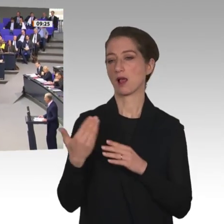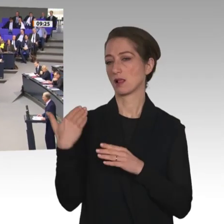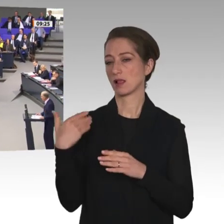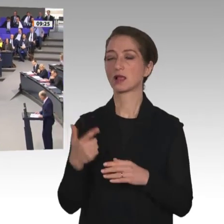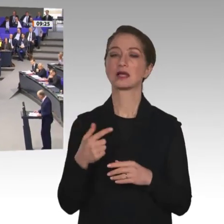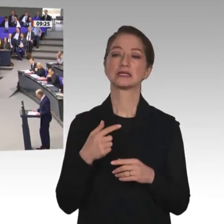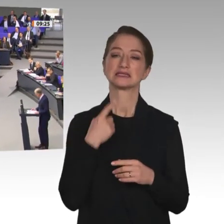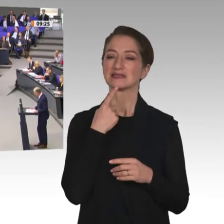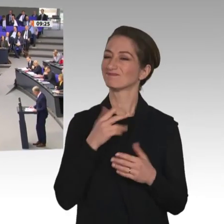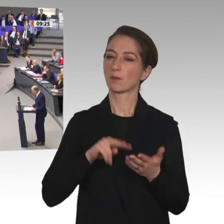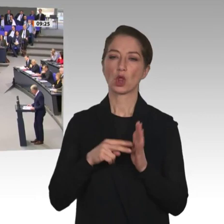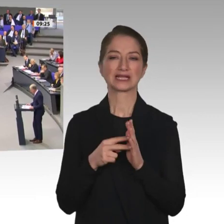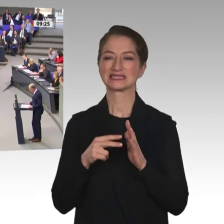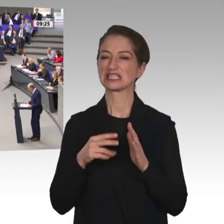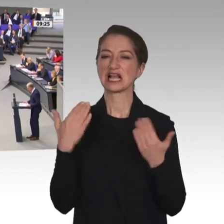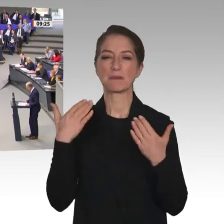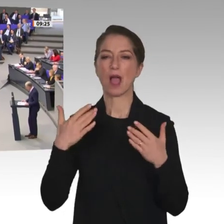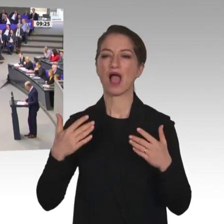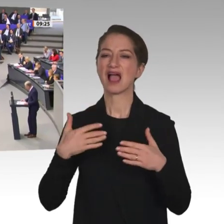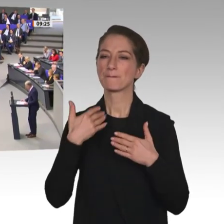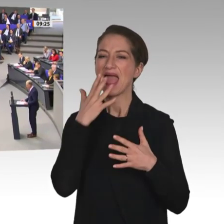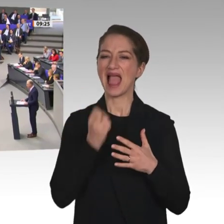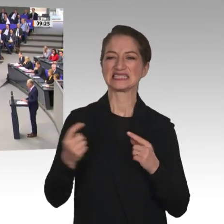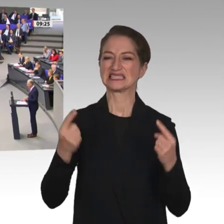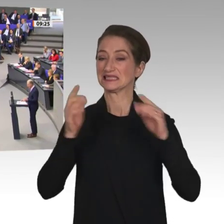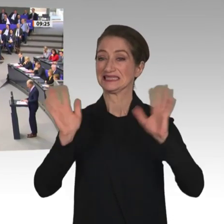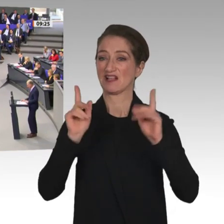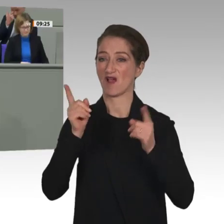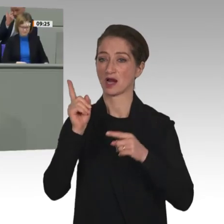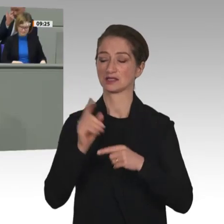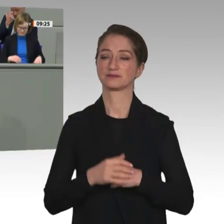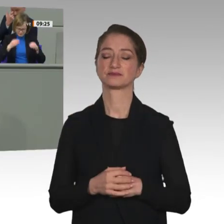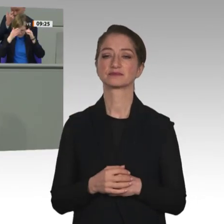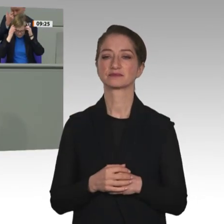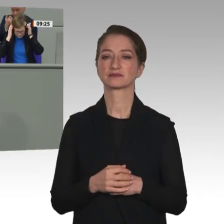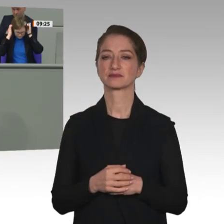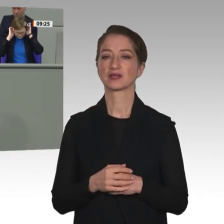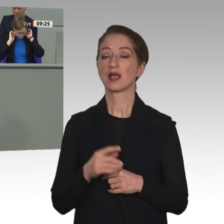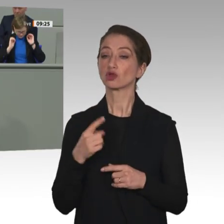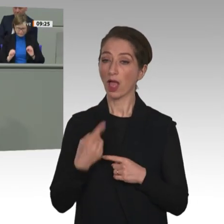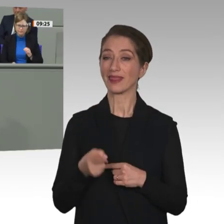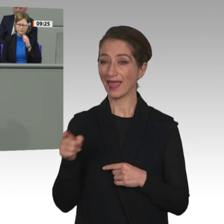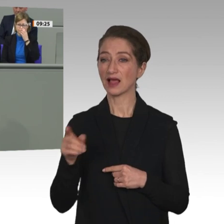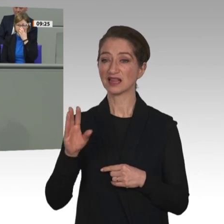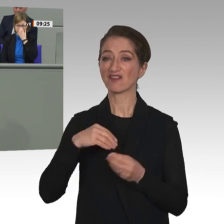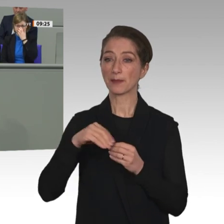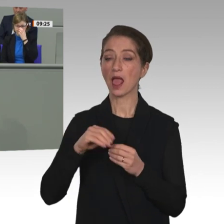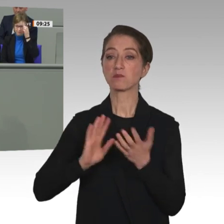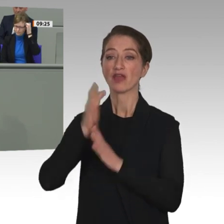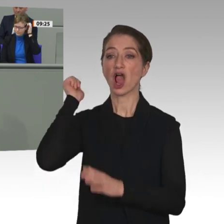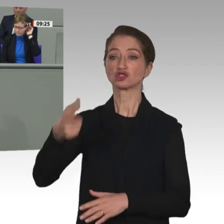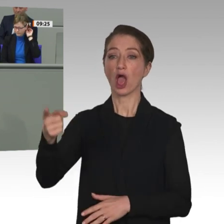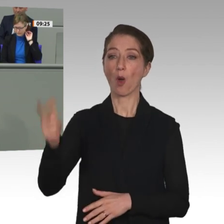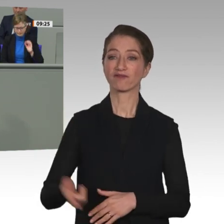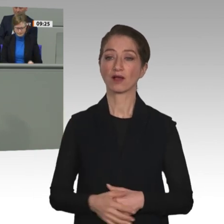weiteren Aufheizen der politischen Klima gewarnt. Prompt wurden er und seine Familie Opfer eines Brandanschlages.